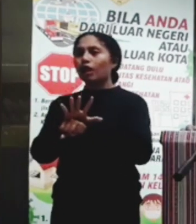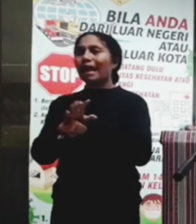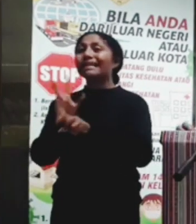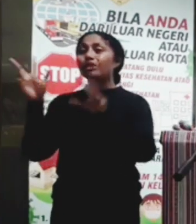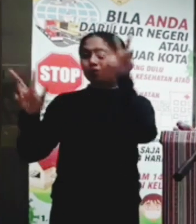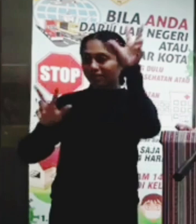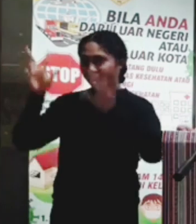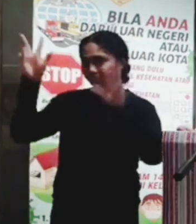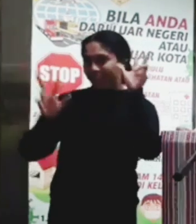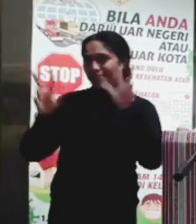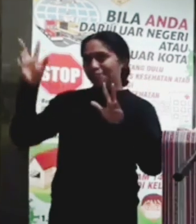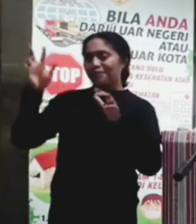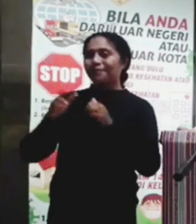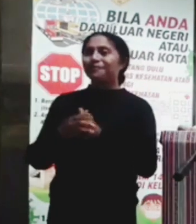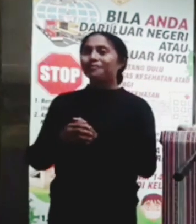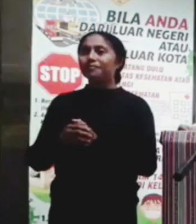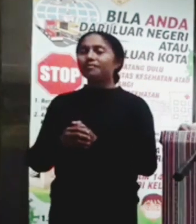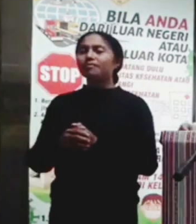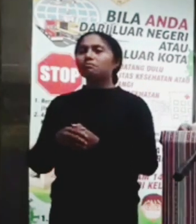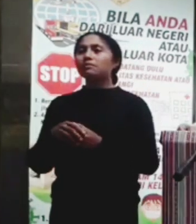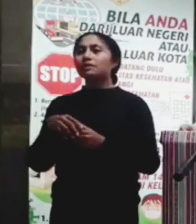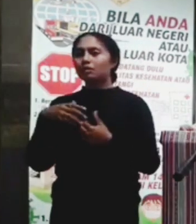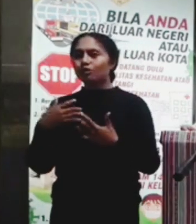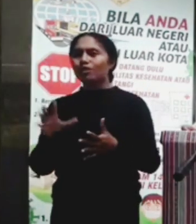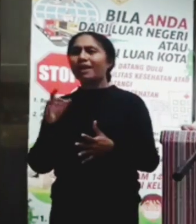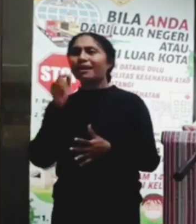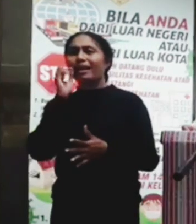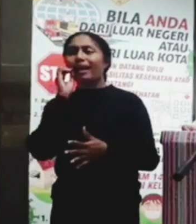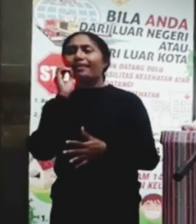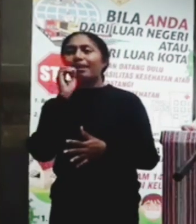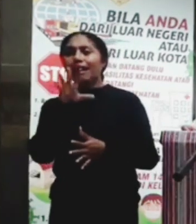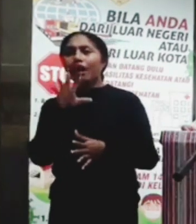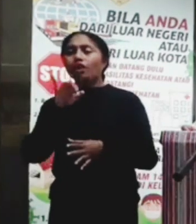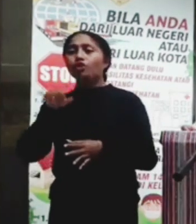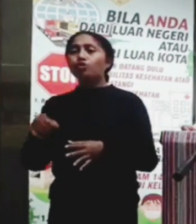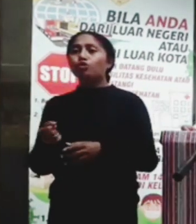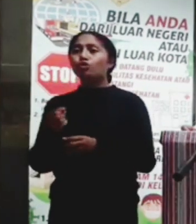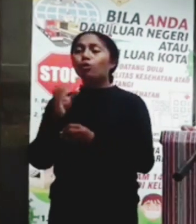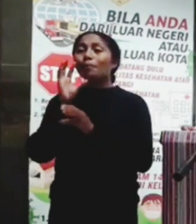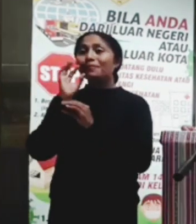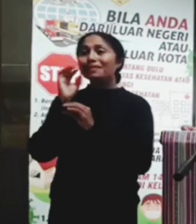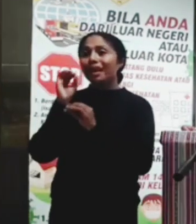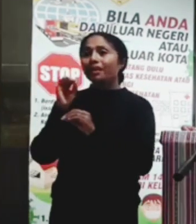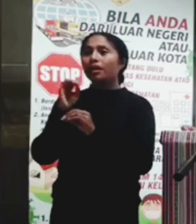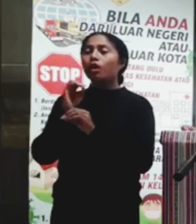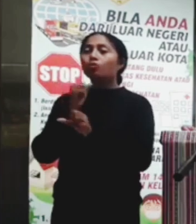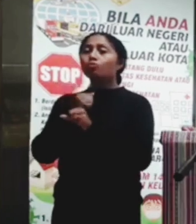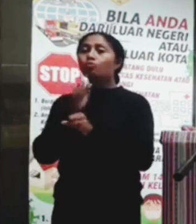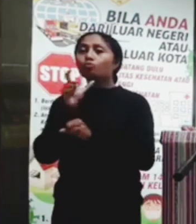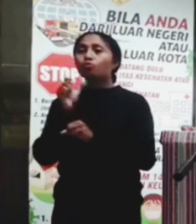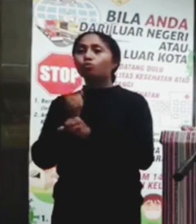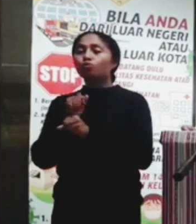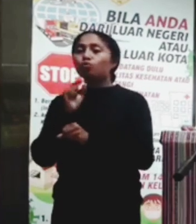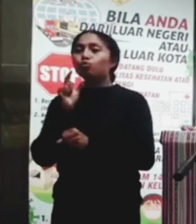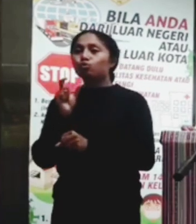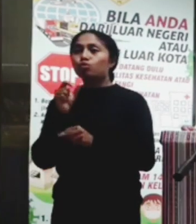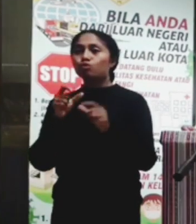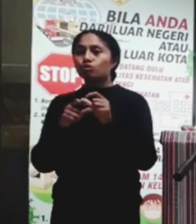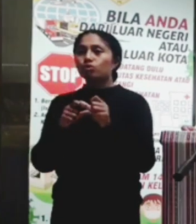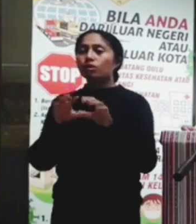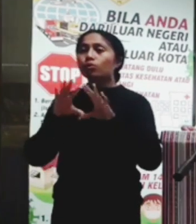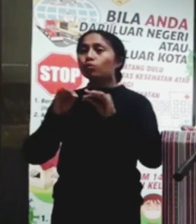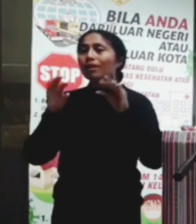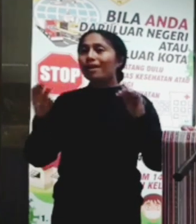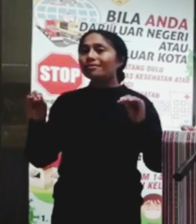Nusa Tenggara Timur sebagaimana yang dikatakan oleh juru bicara gugus tugas Hai